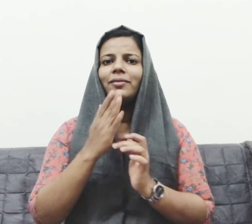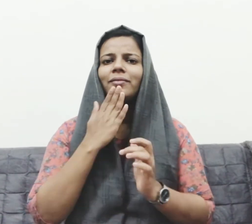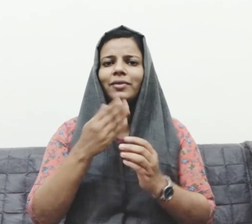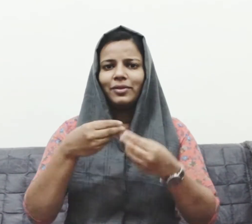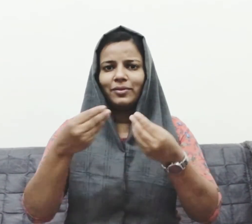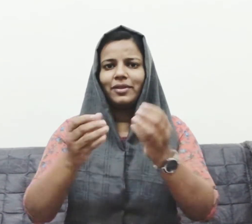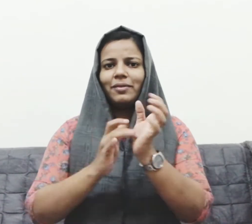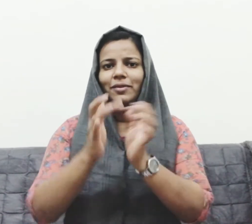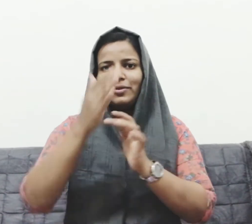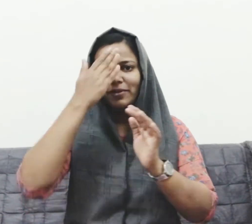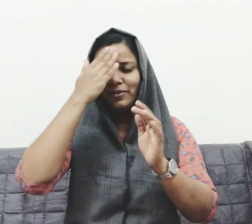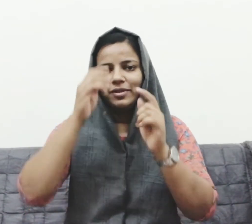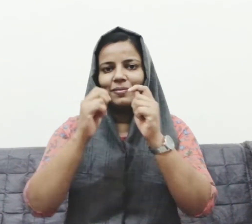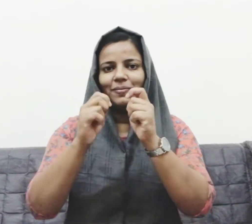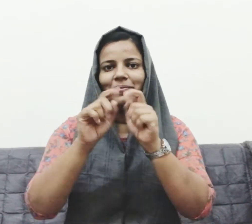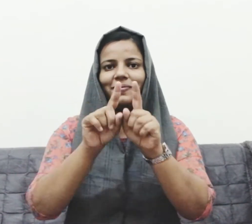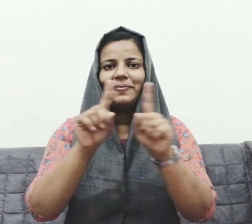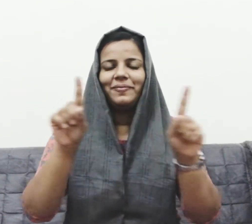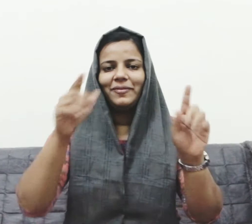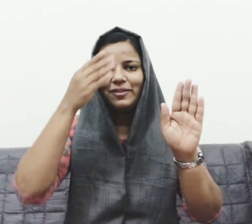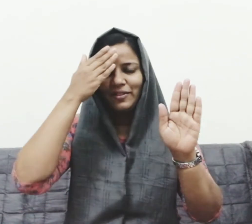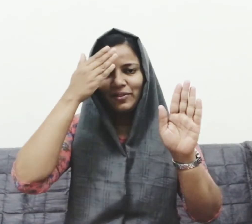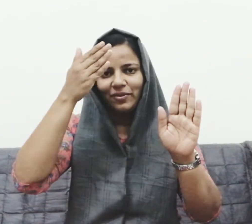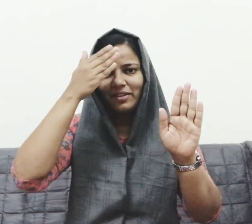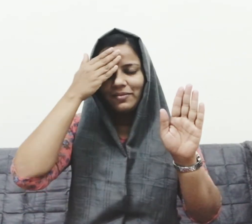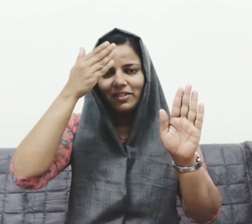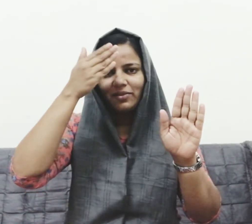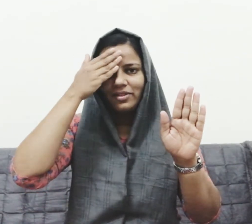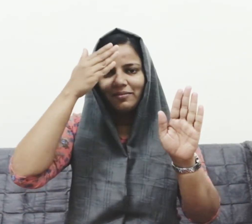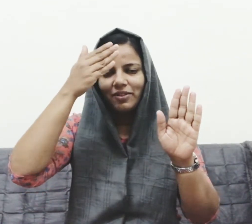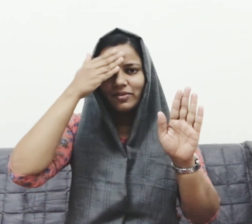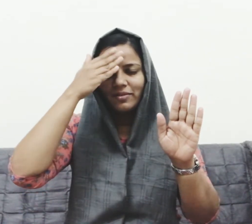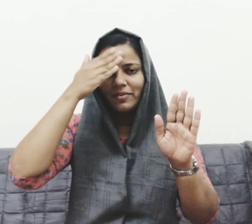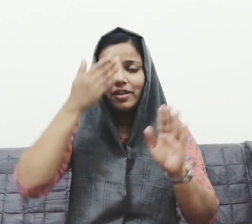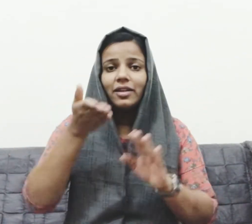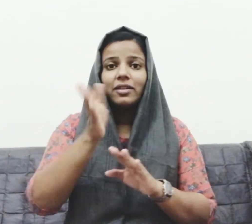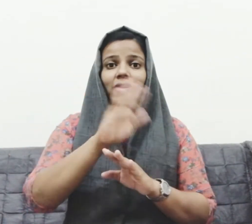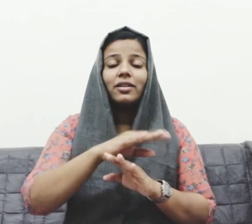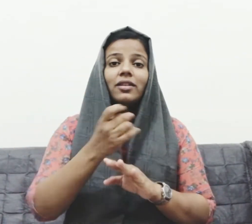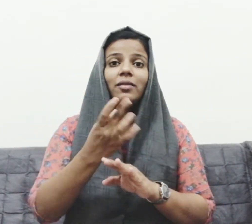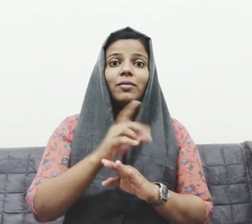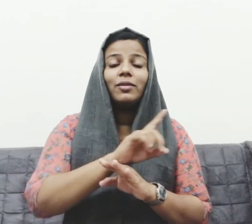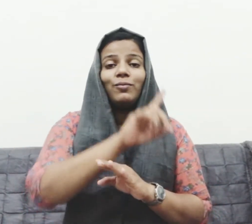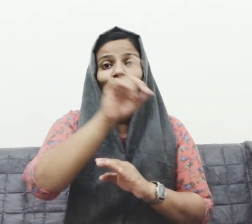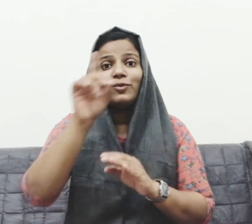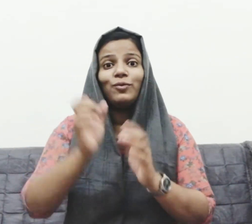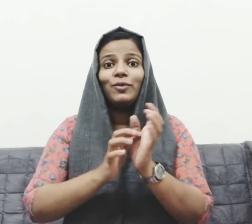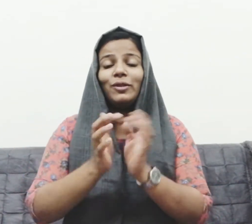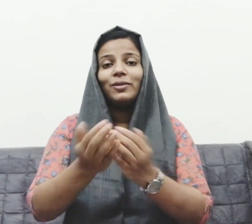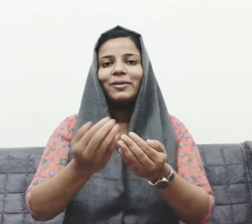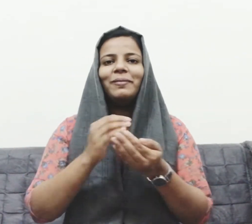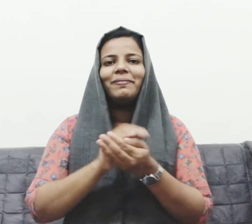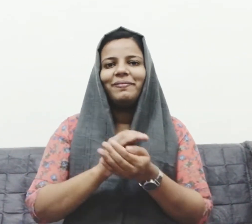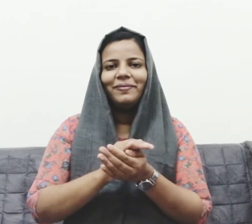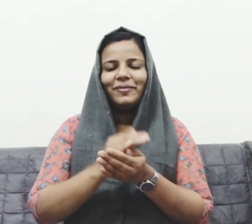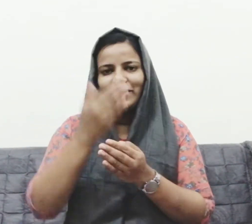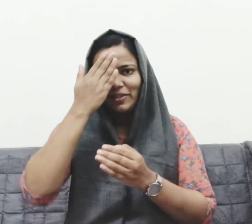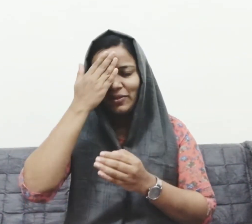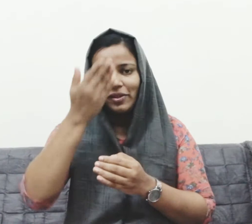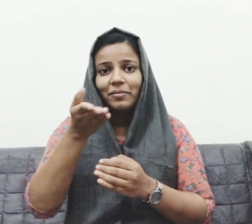സ്തോത്രം ചെയ്യാം. ഹല്ലേലൂയ. സ്തോത്രം, സ്തോത്രം, സ്തോത്രം, സ്തോത്രം, സ്തോത്രം, സ്തോത്രം. കഴിഞ്ഞ പകൽക്കാലം മുഴുവൻ നമ്മുടെ കർത്താവ് നമ്മളെ കാത്തുപരിപാലിച്ചു. സ്തോത്രം.